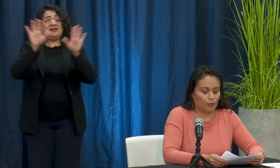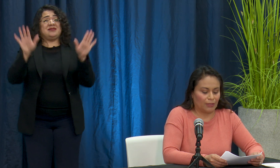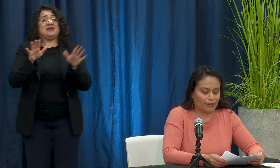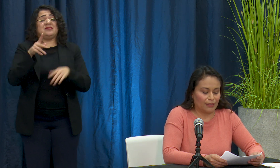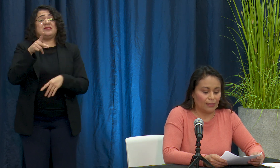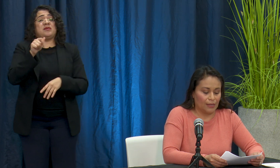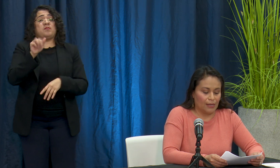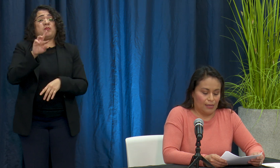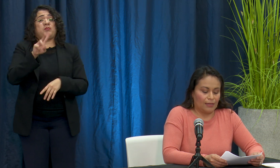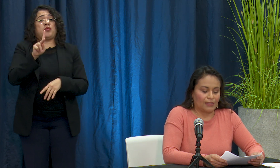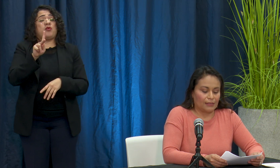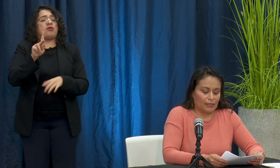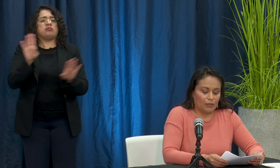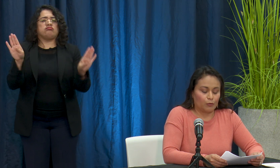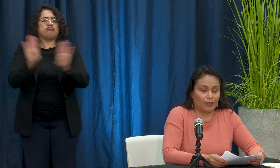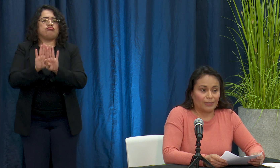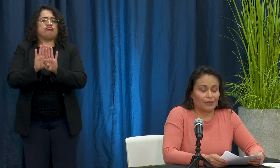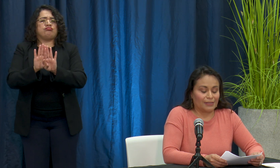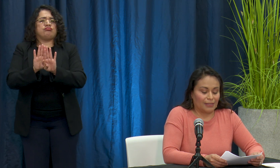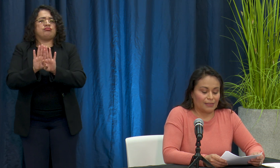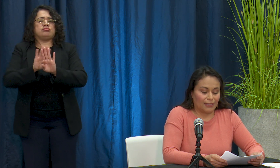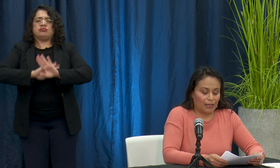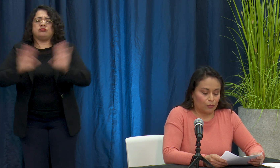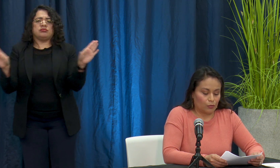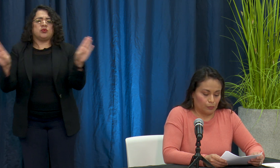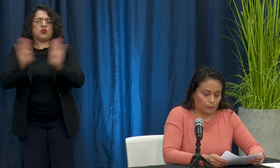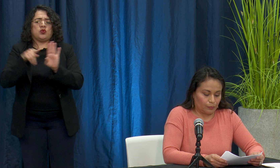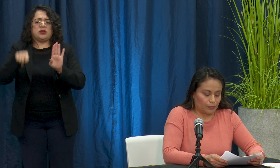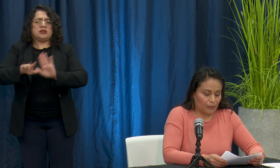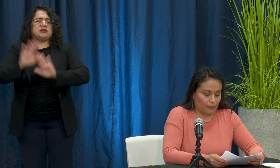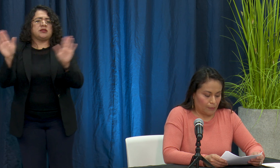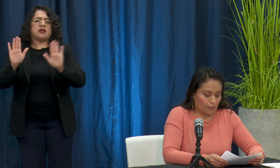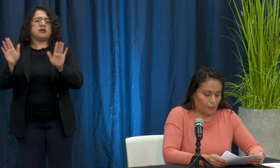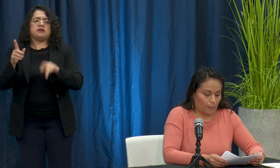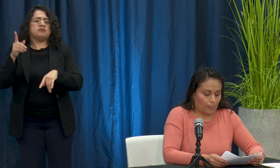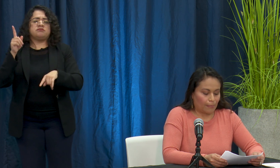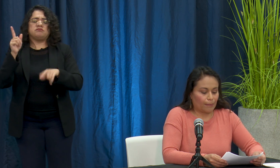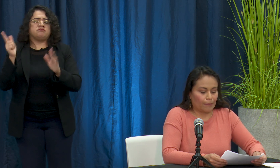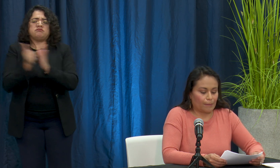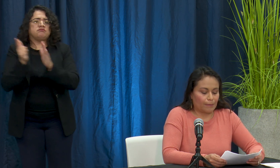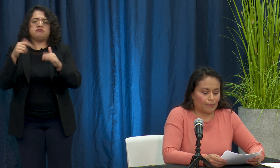especialmente importante que los parques van a estar cerrados.